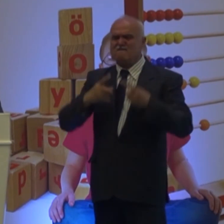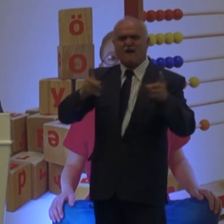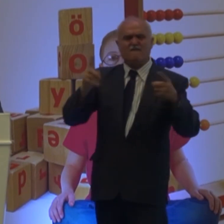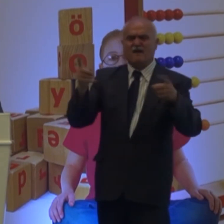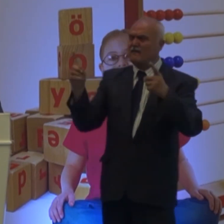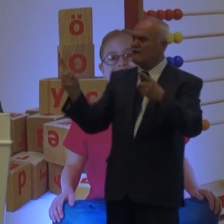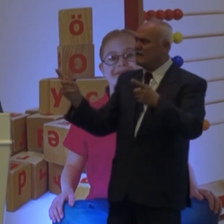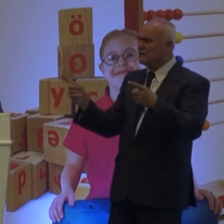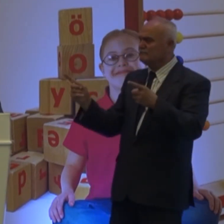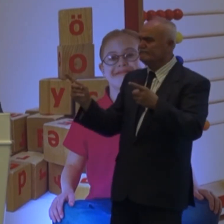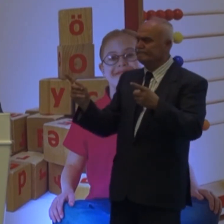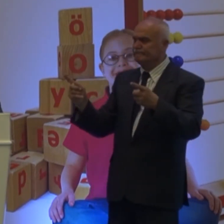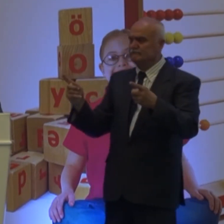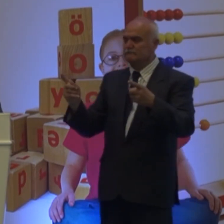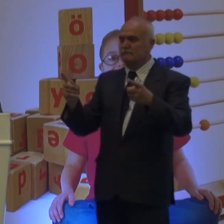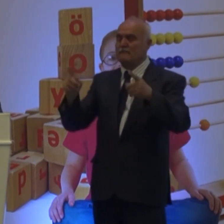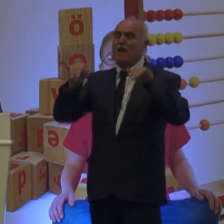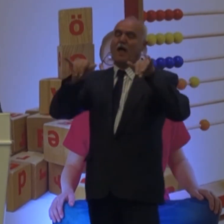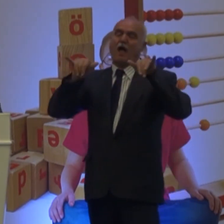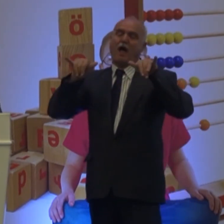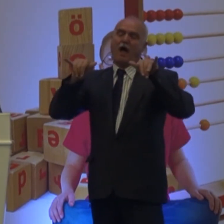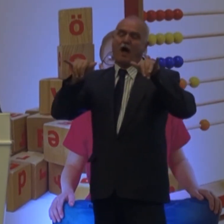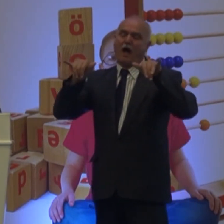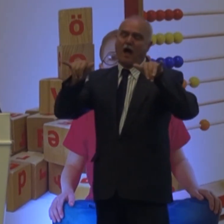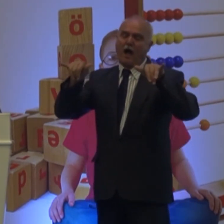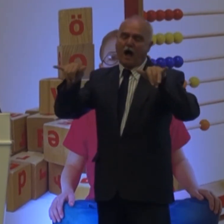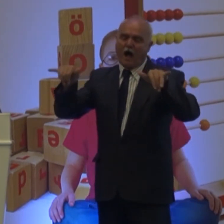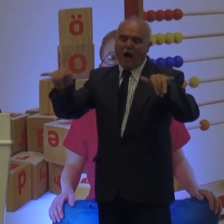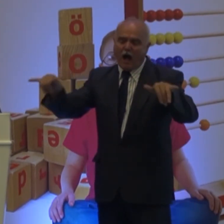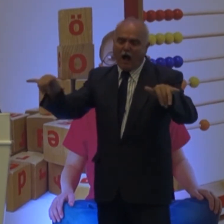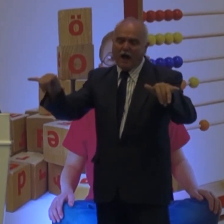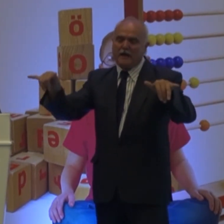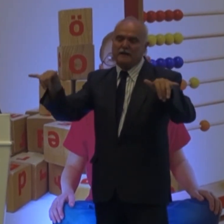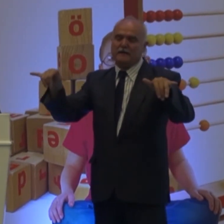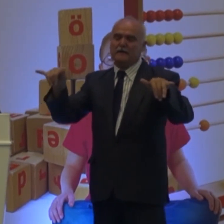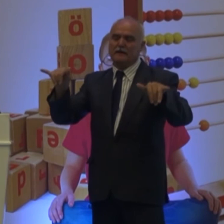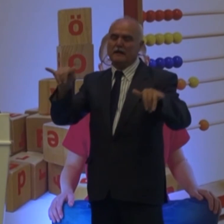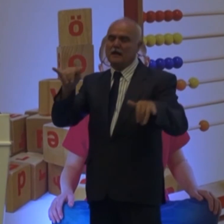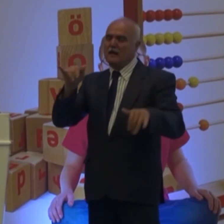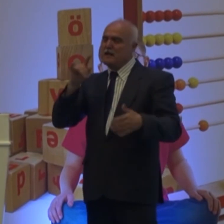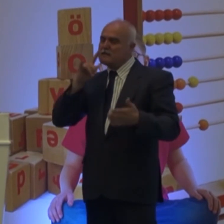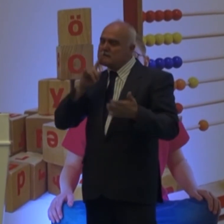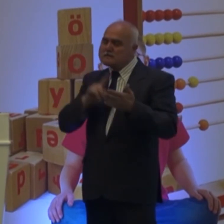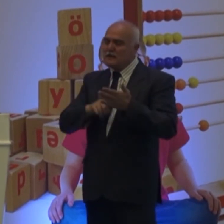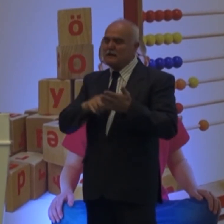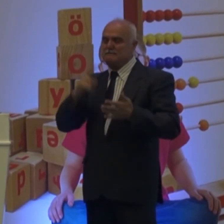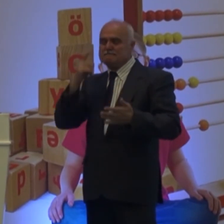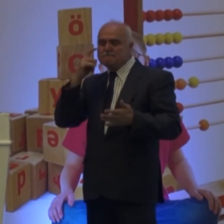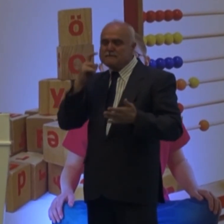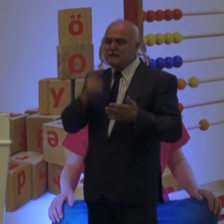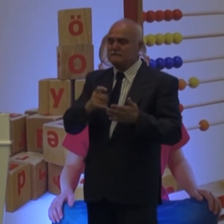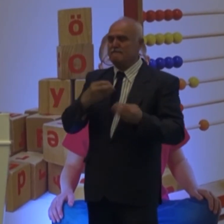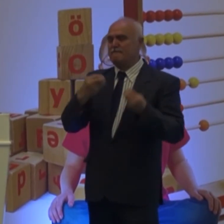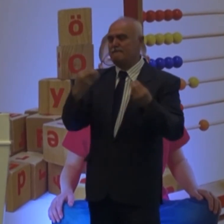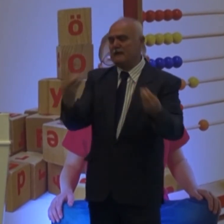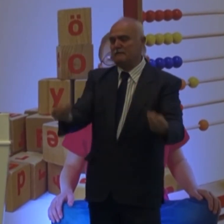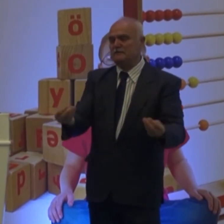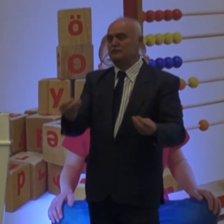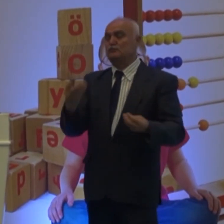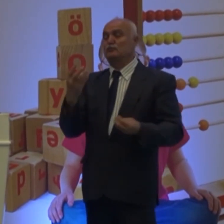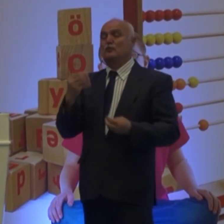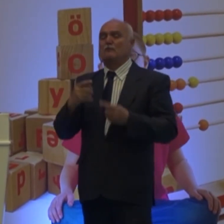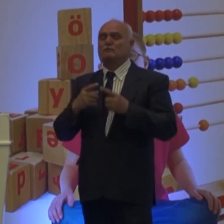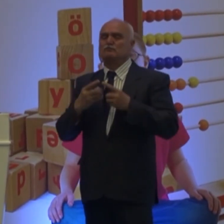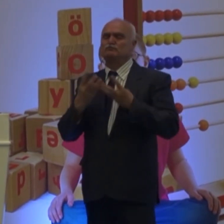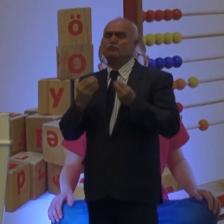farklılıkları aynı teşhisin verilmesi, aynı tanının verilmesi gereken durumlarda bile çok büyük